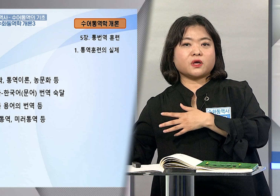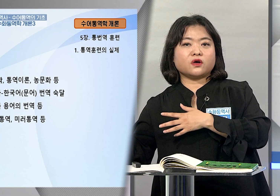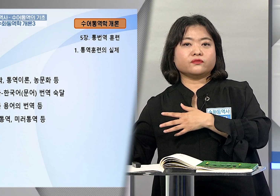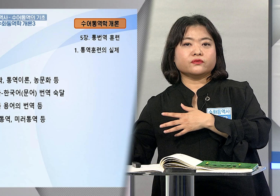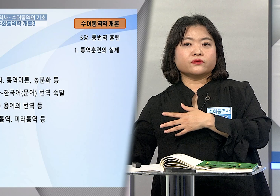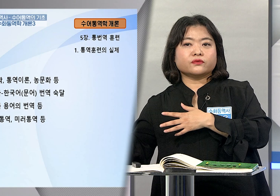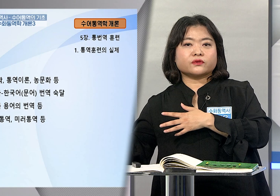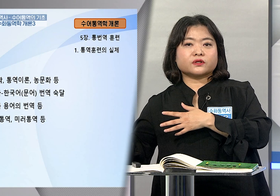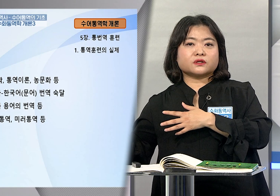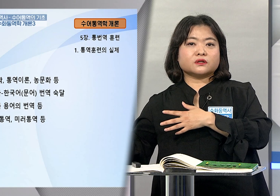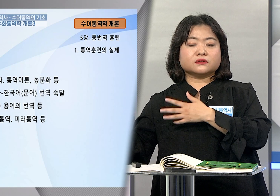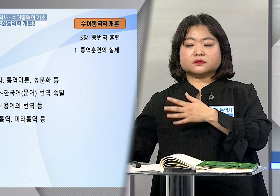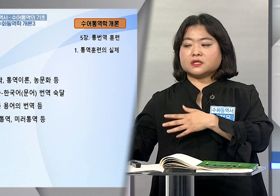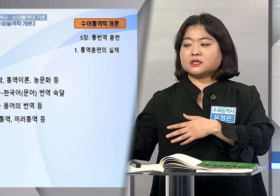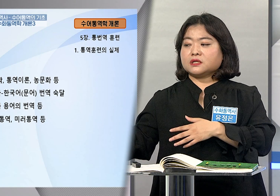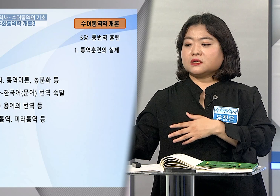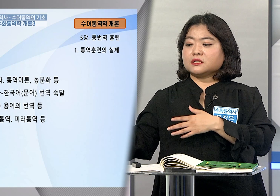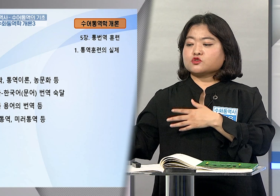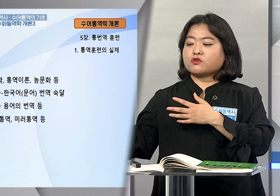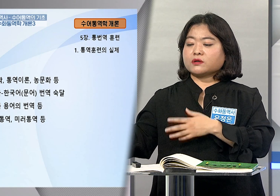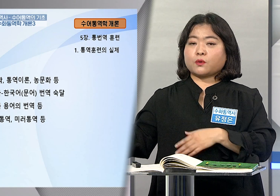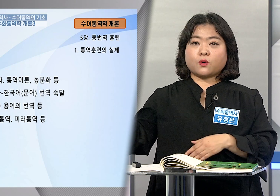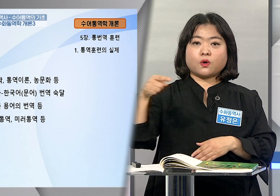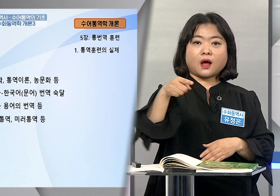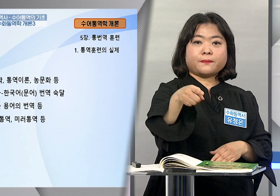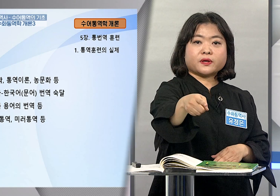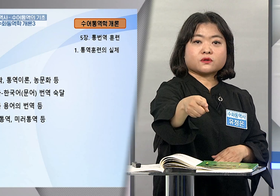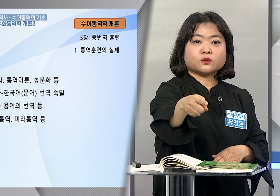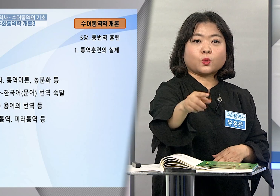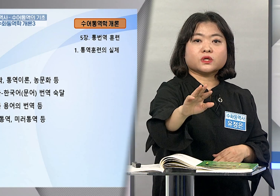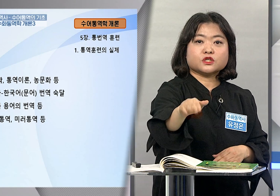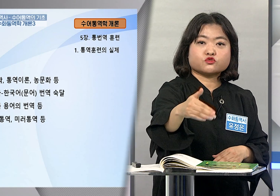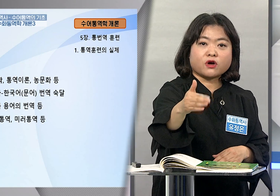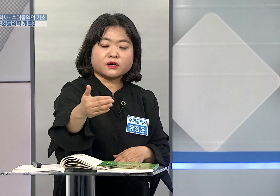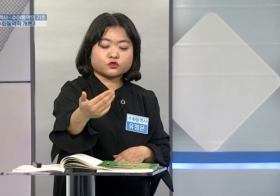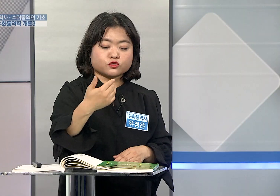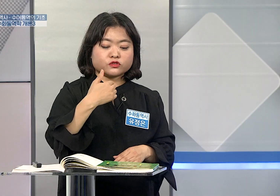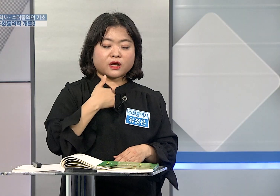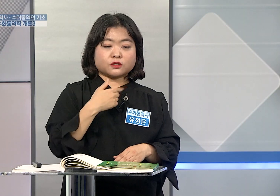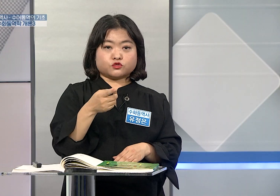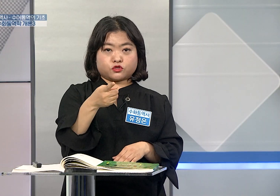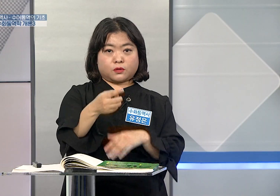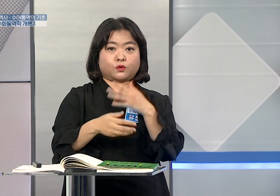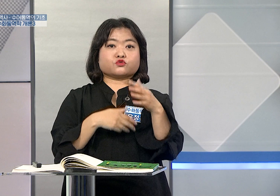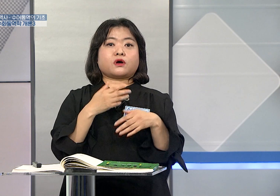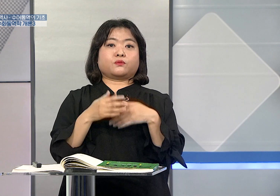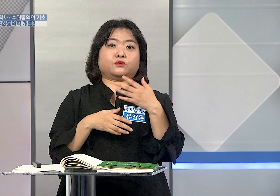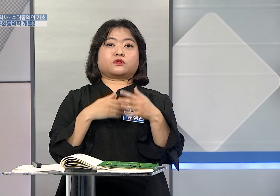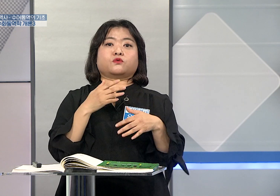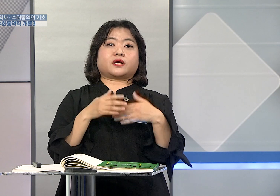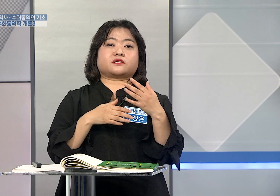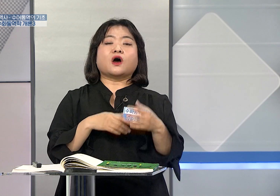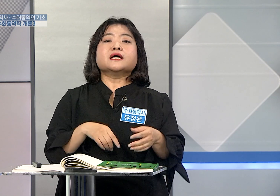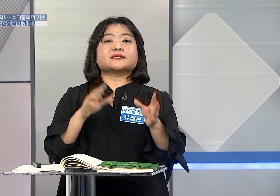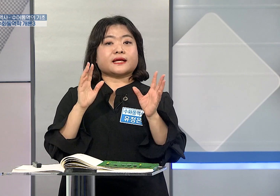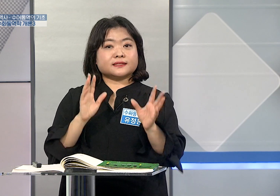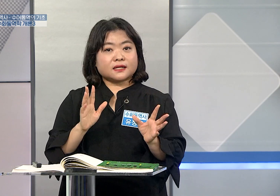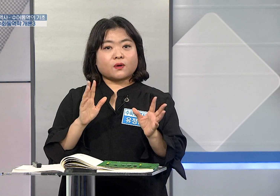하면 이 수화를 보고 앞에서 농인이 수화를 해주고 내가 그 수화를 보고 수화를 보는 경우가 있어요. 자, 이런